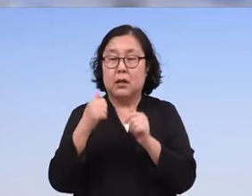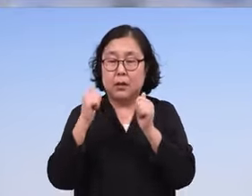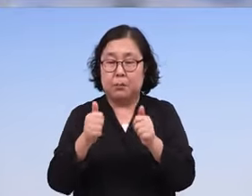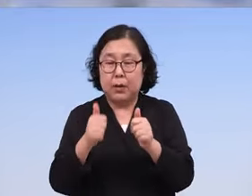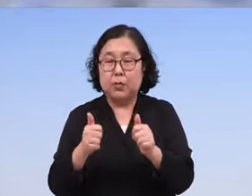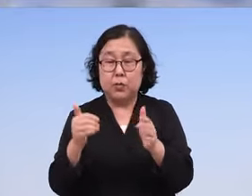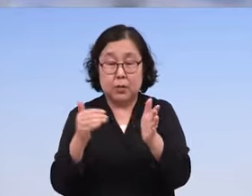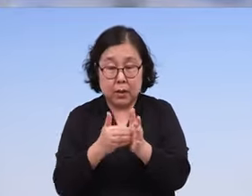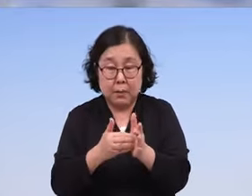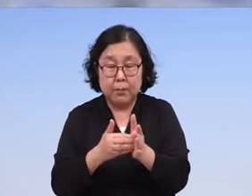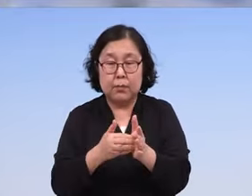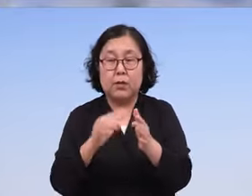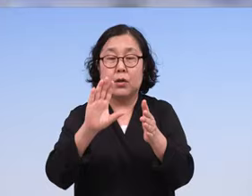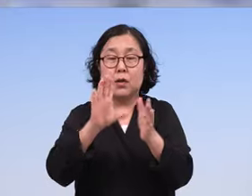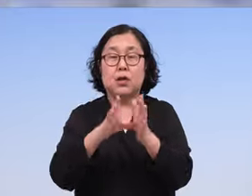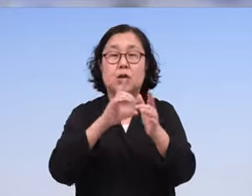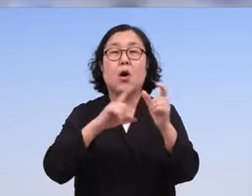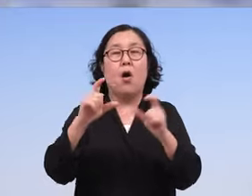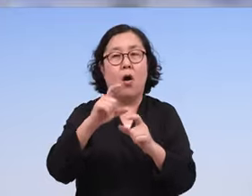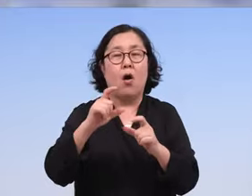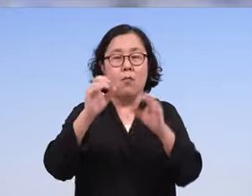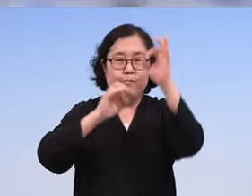오심이 많았겠냐고요.